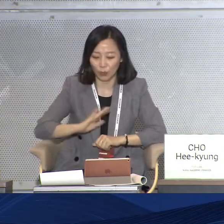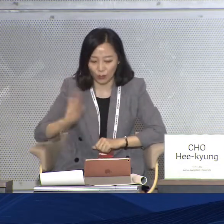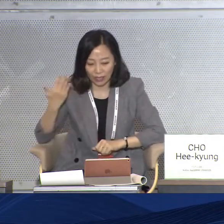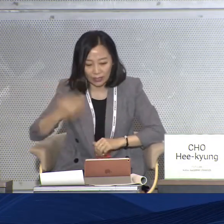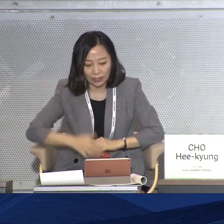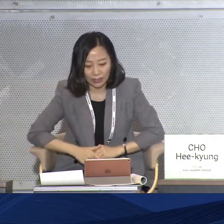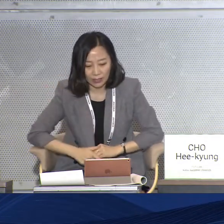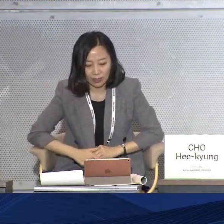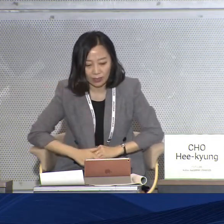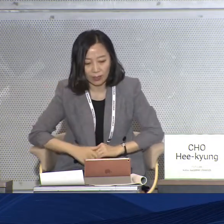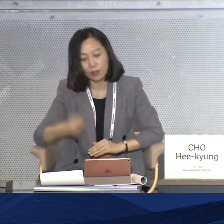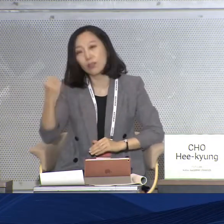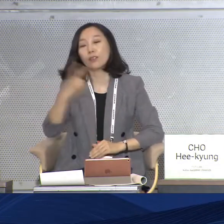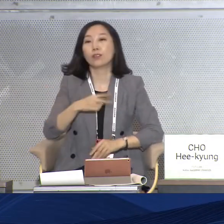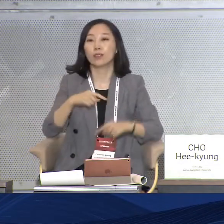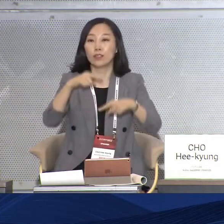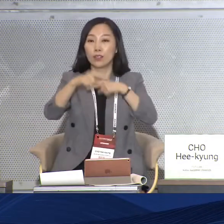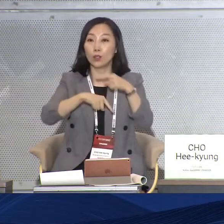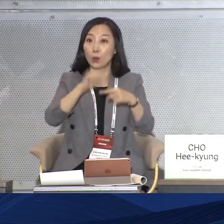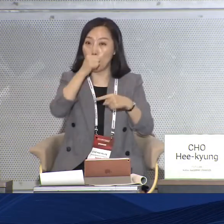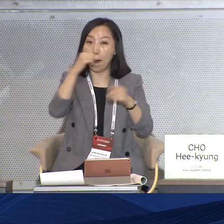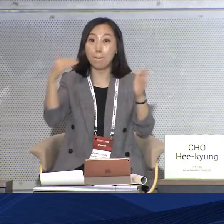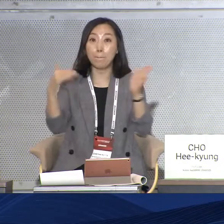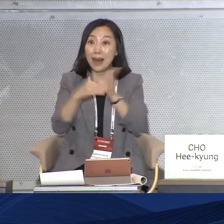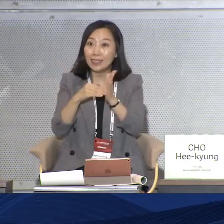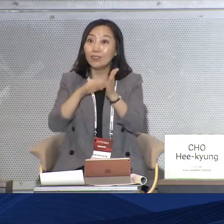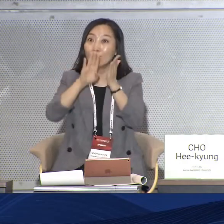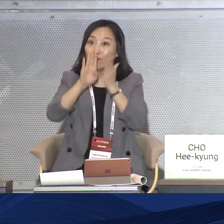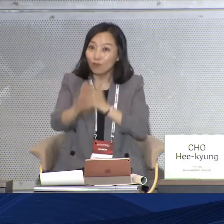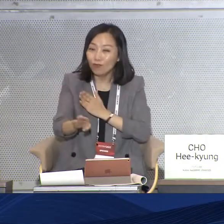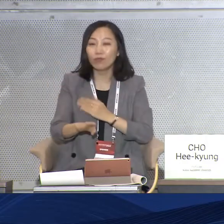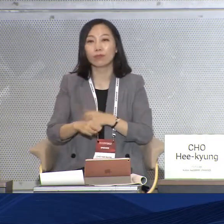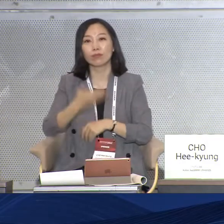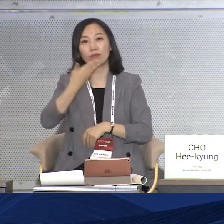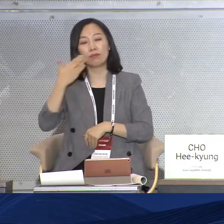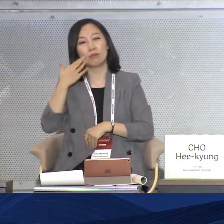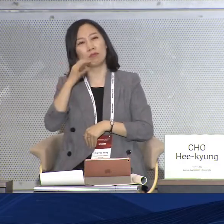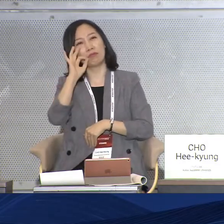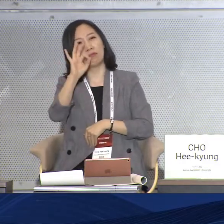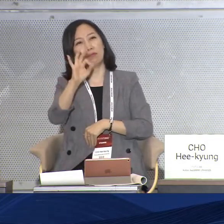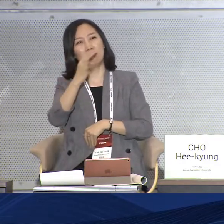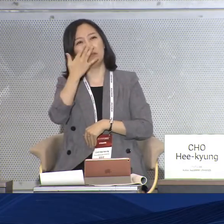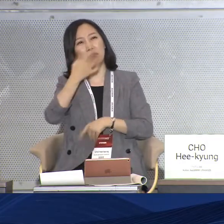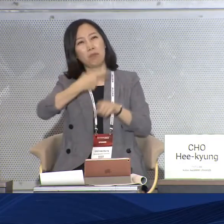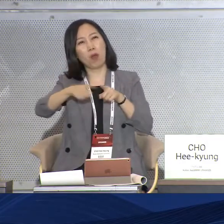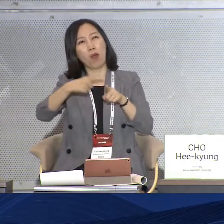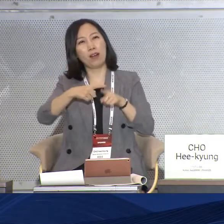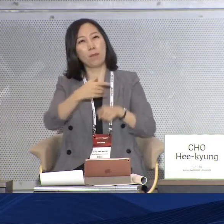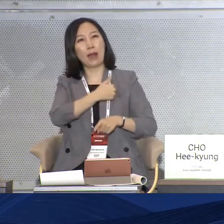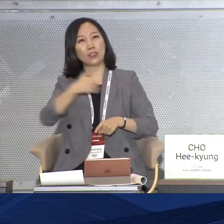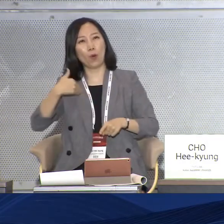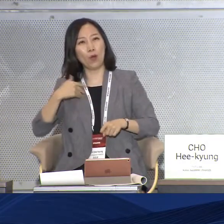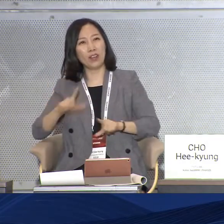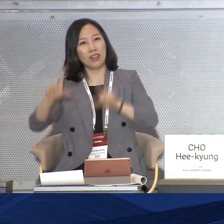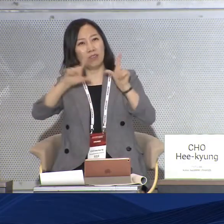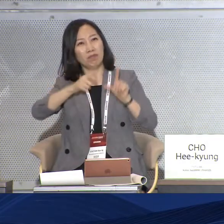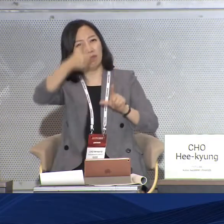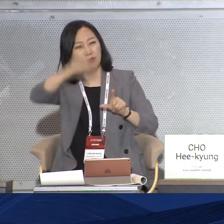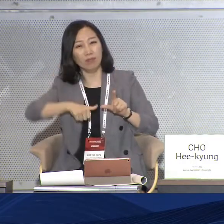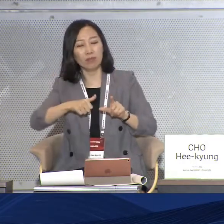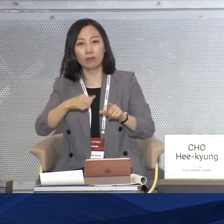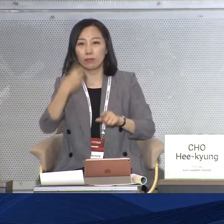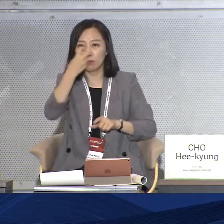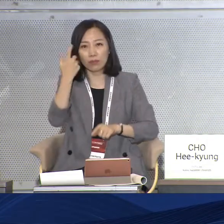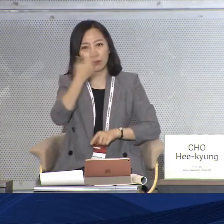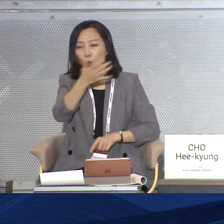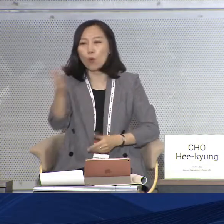그럼으로써 농인의 정보 습득은 한계에 도달하고 있습니다. 수어 통역을 마친 후에 농인으로 하여금 수어 통역에